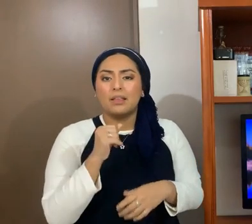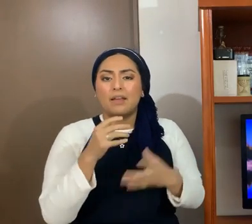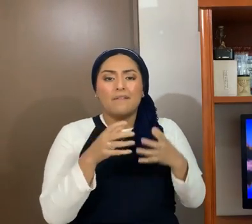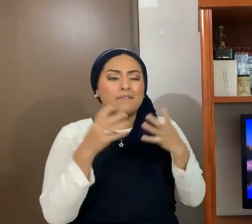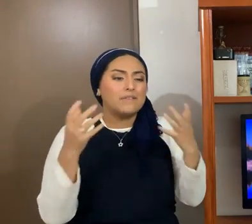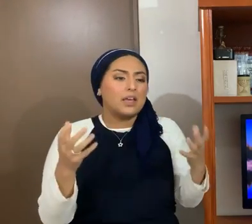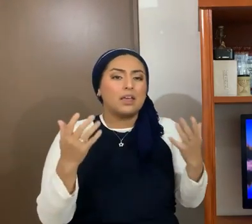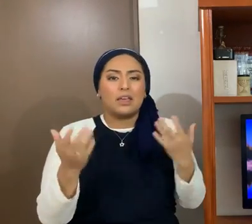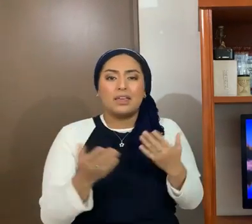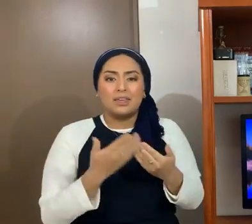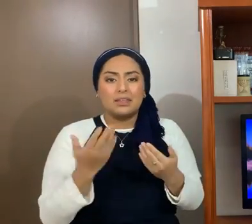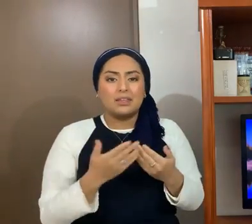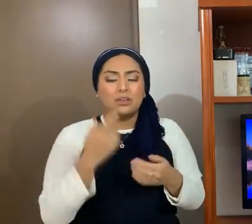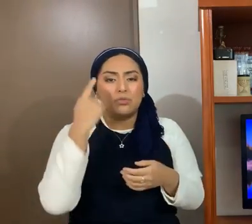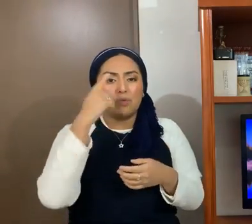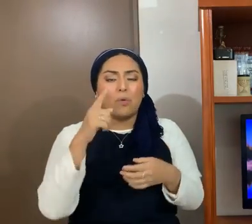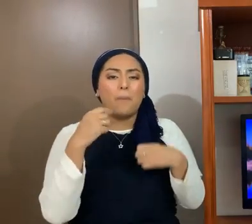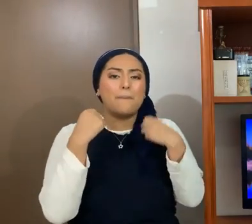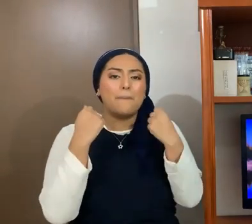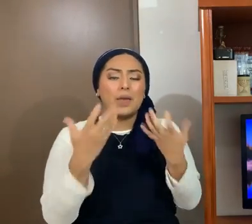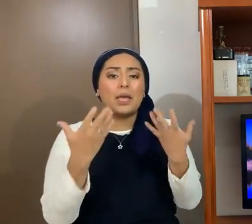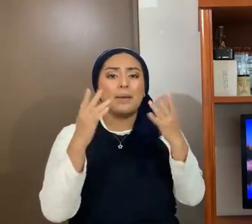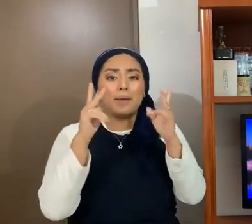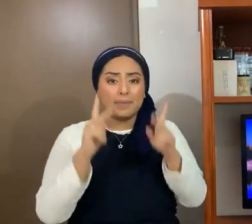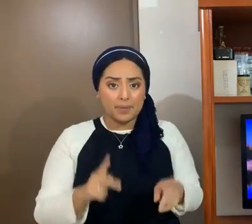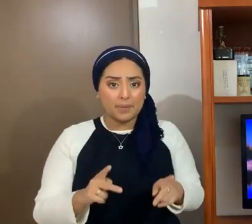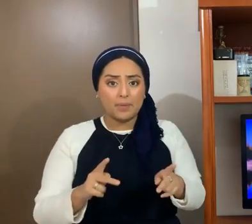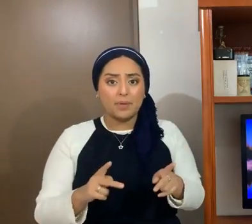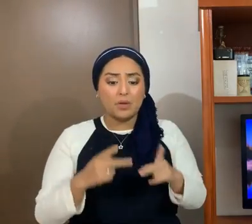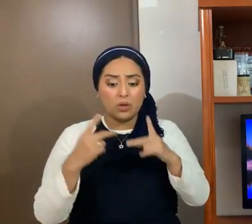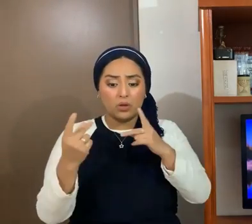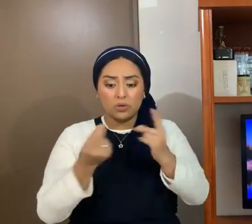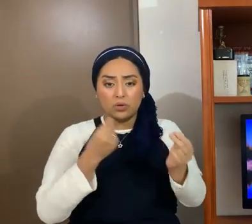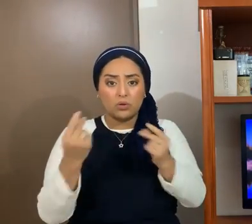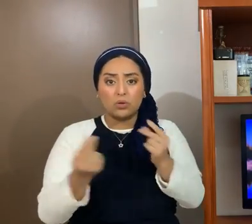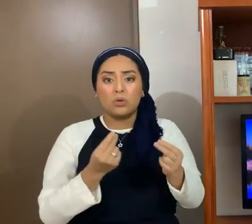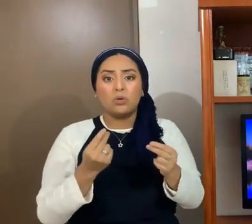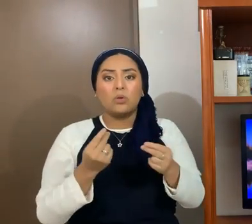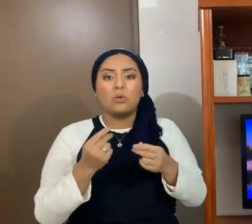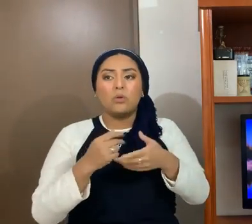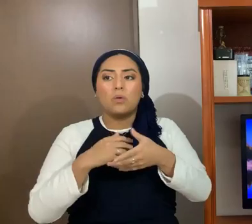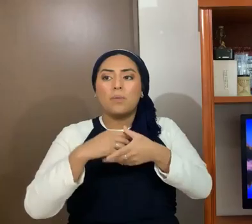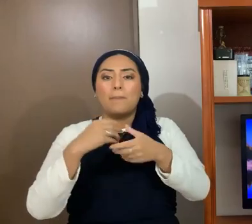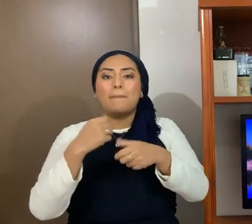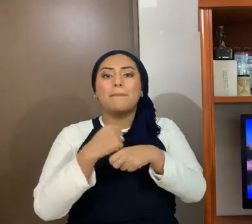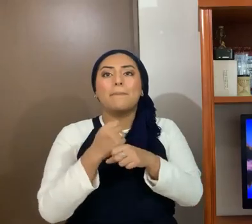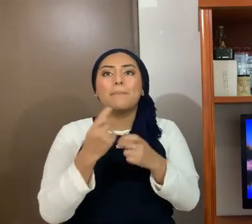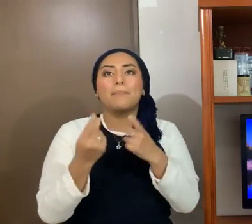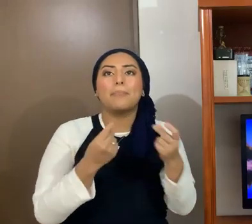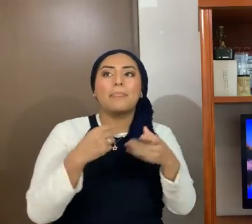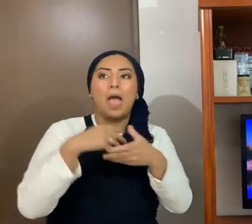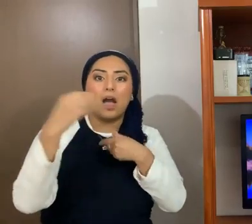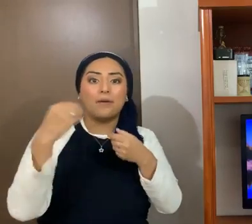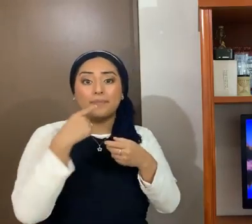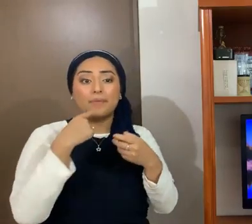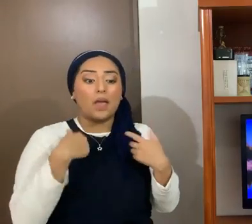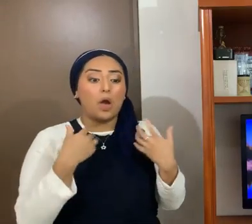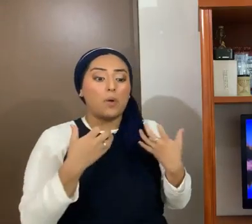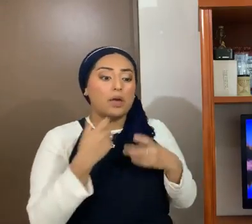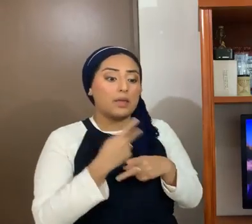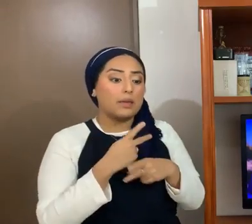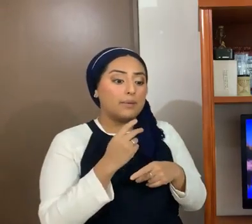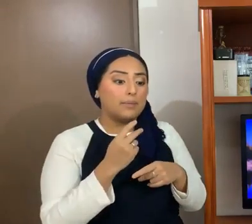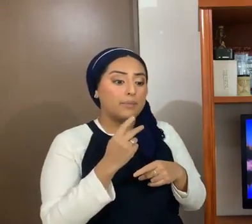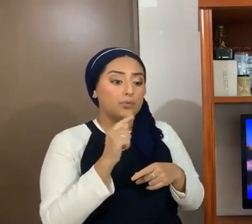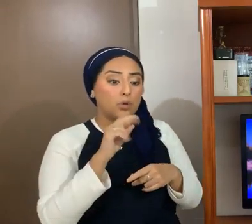fácil para muchas personas hacer las cosas exteriores. Es decir, dicen, bueno, quiero guardar